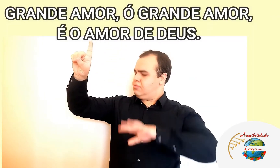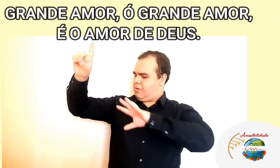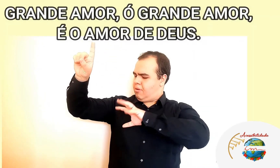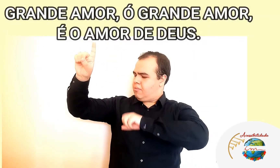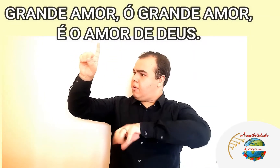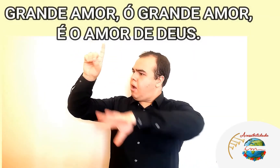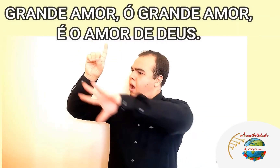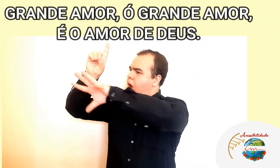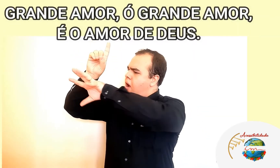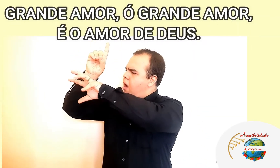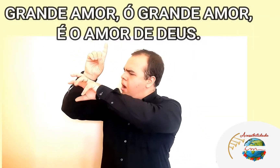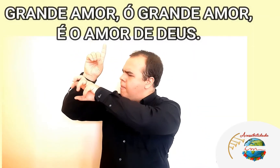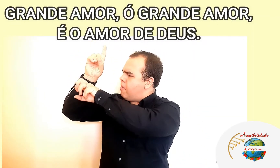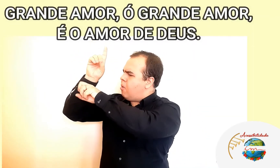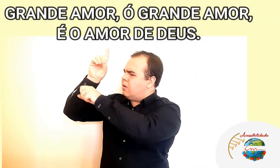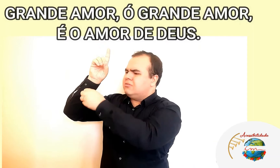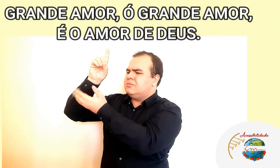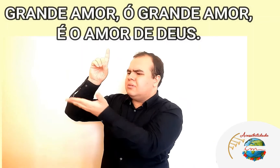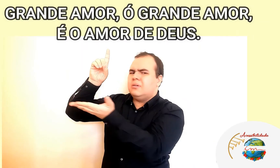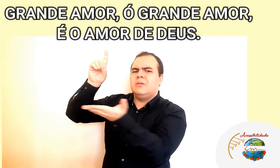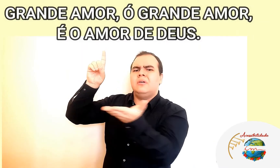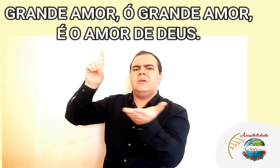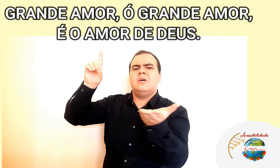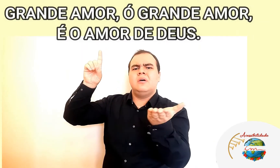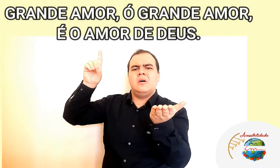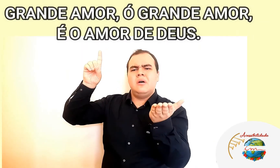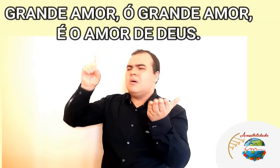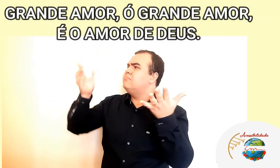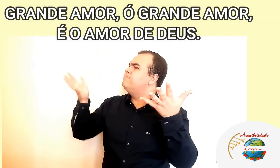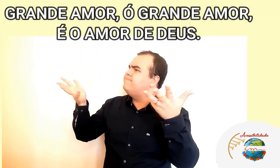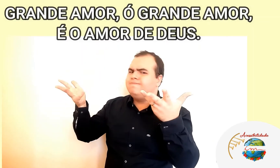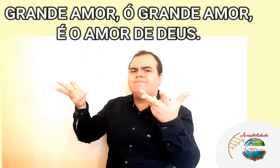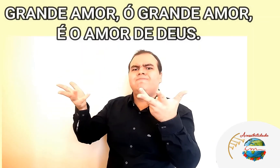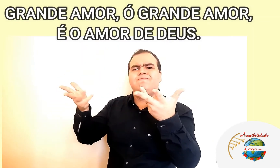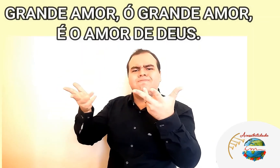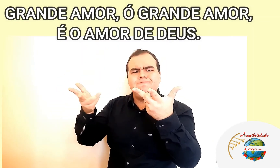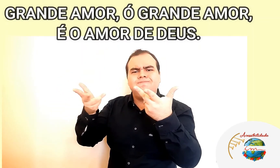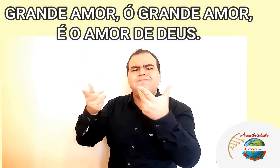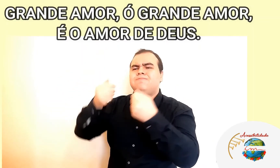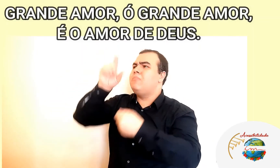Grande amor, ó grande